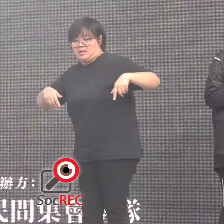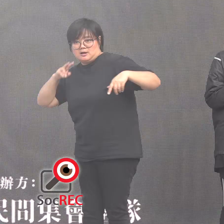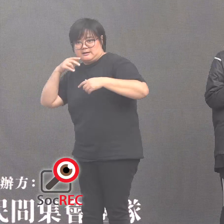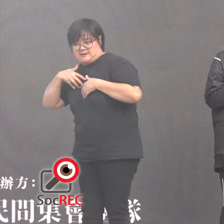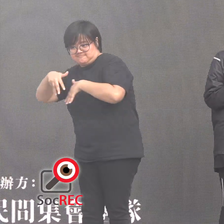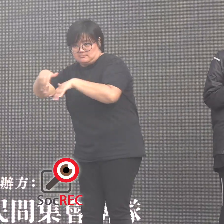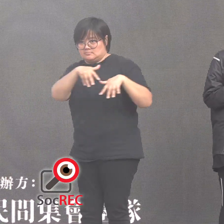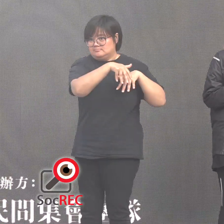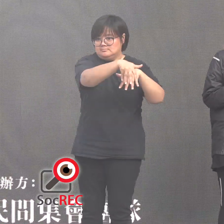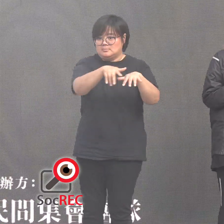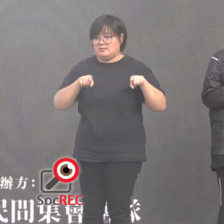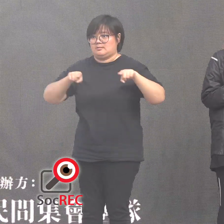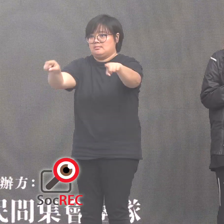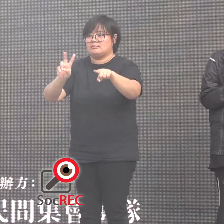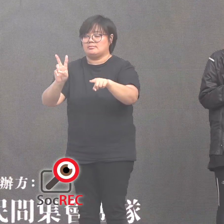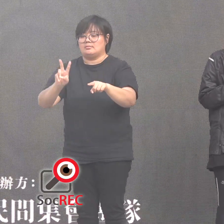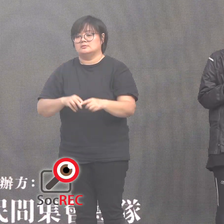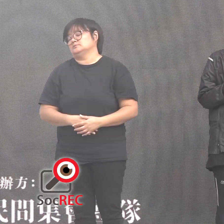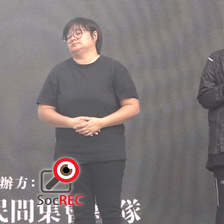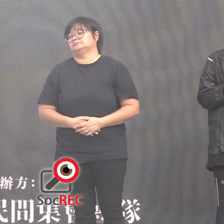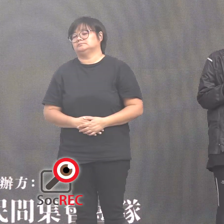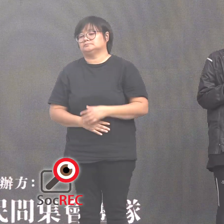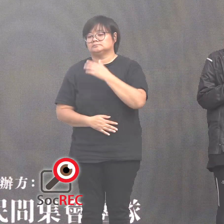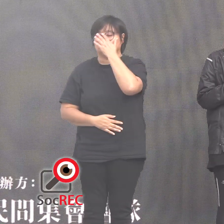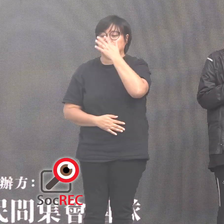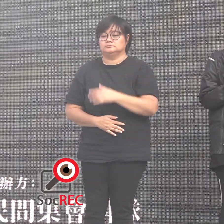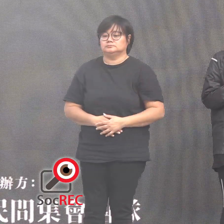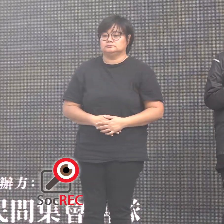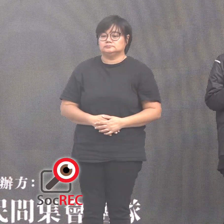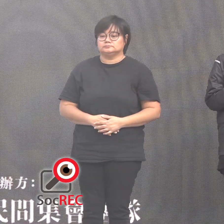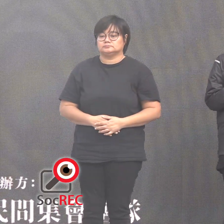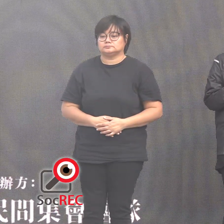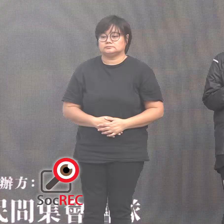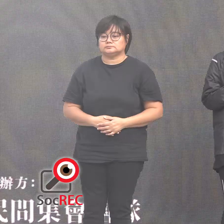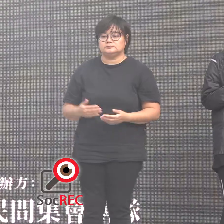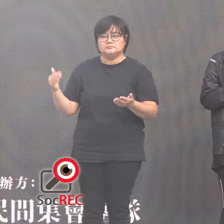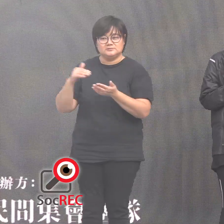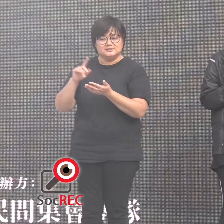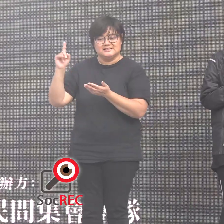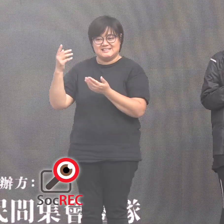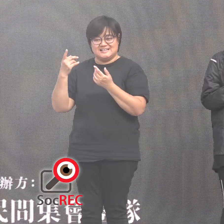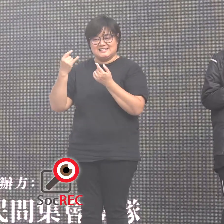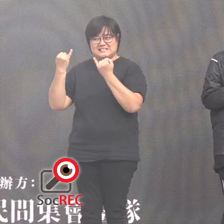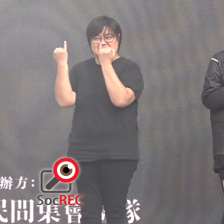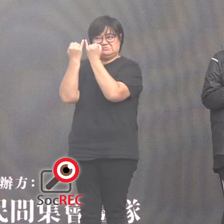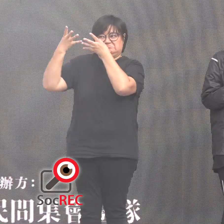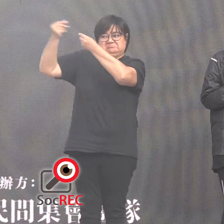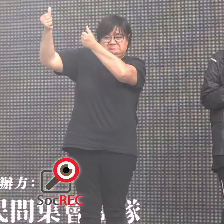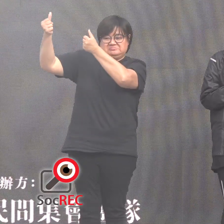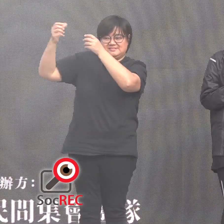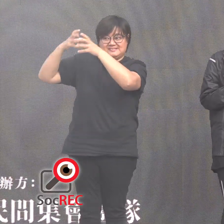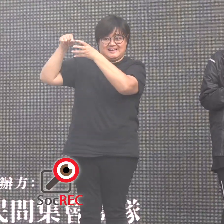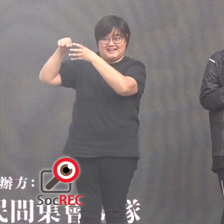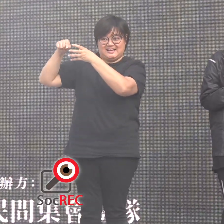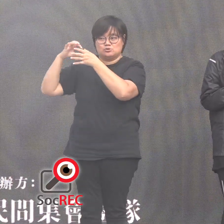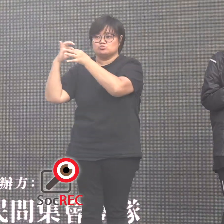呢一個幫我哋做緊聯絡嘅一個叫做我要攬炒嘅組織咧，亦都係聯絡緊其他戰線嘅。希望咧今日我哋活動